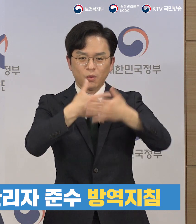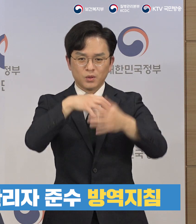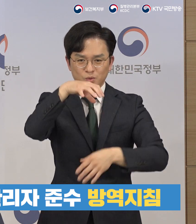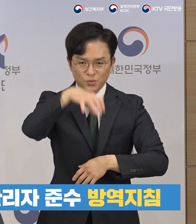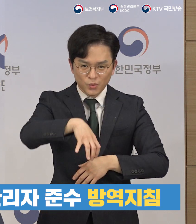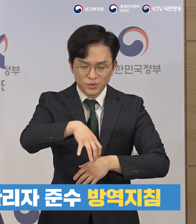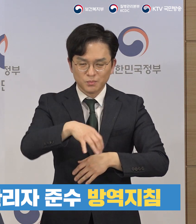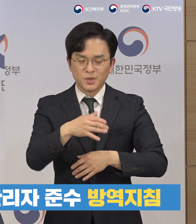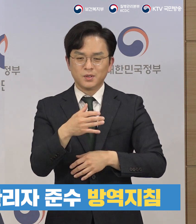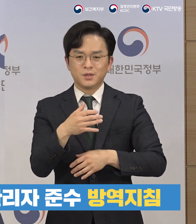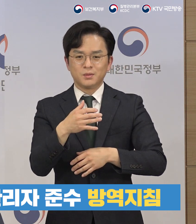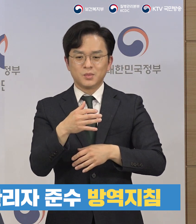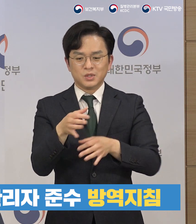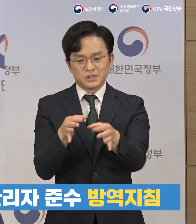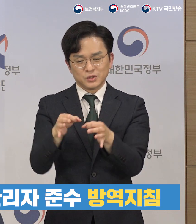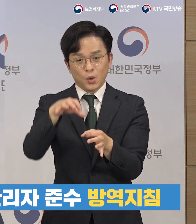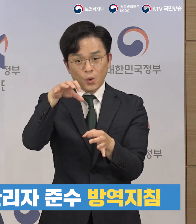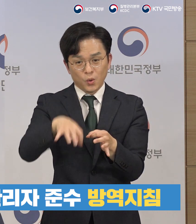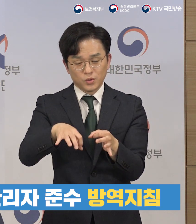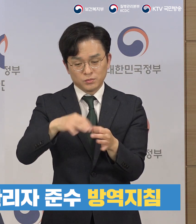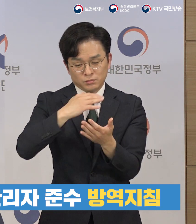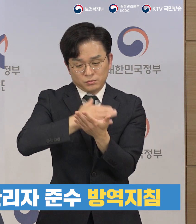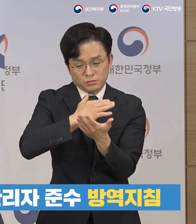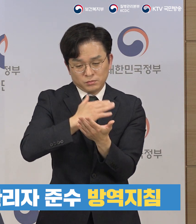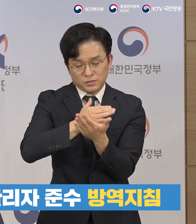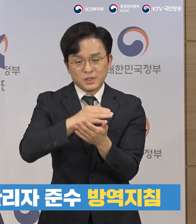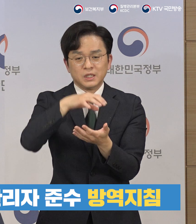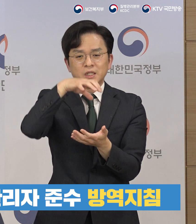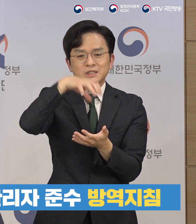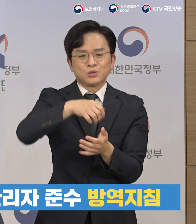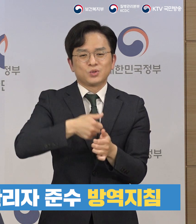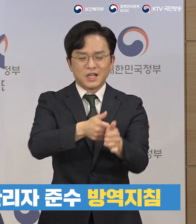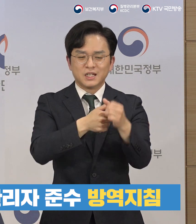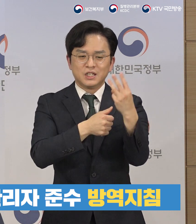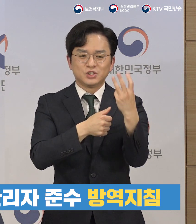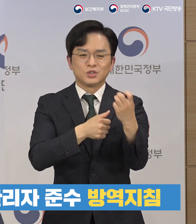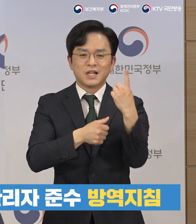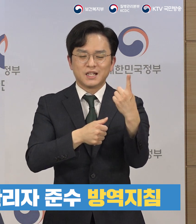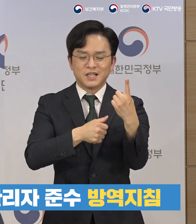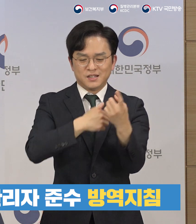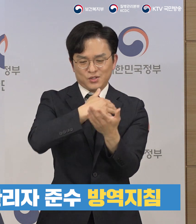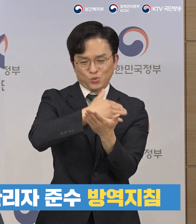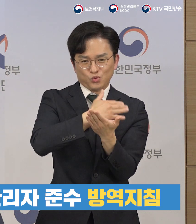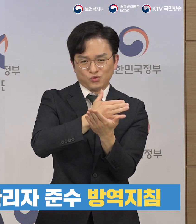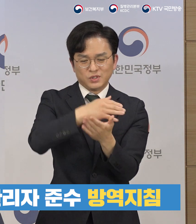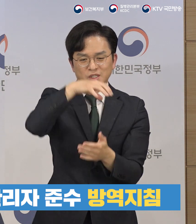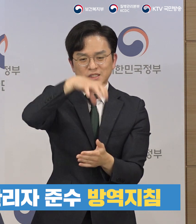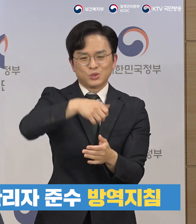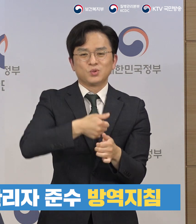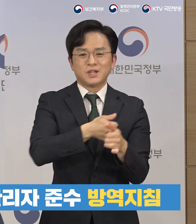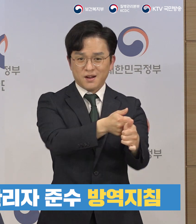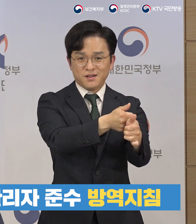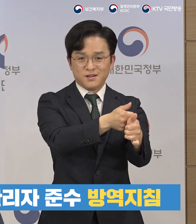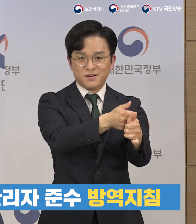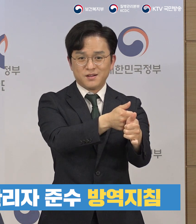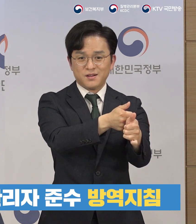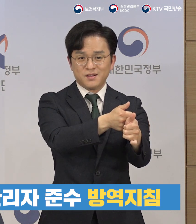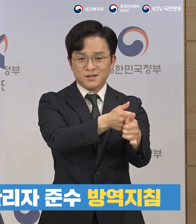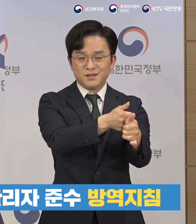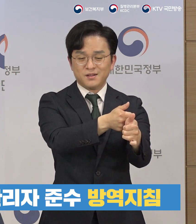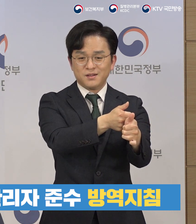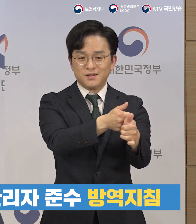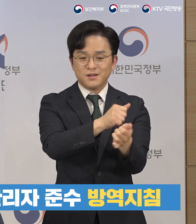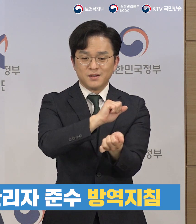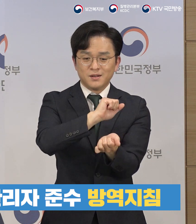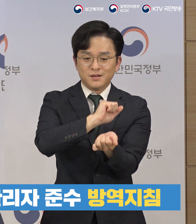식당 상점 영화관 등 흔하게 접하게 되는 31개의 세부 장소별로 용자